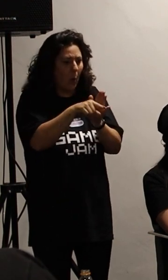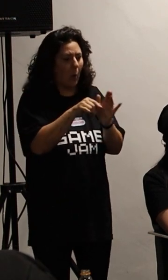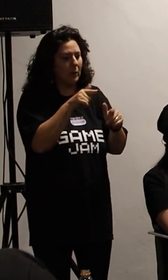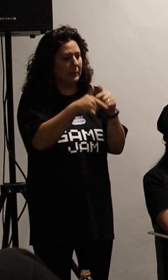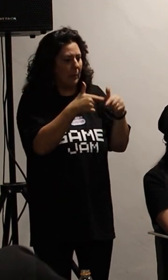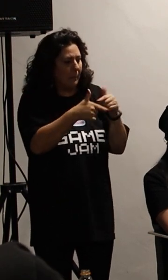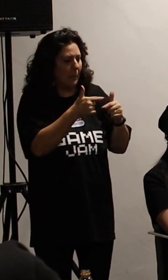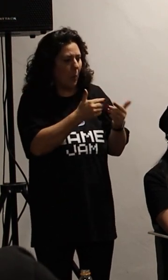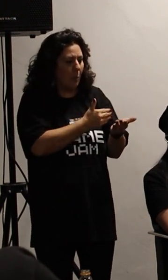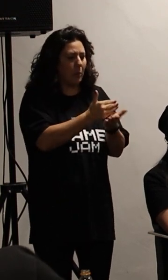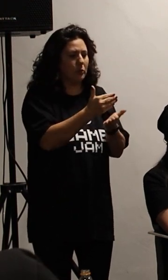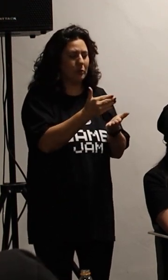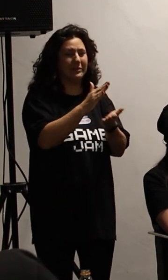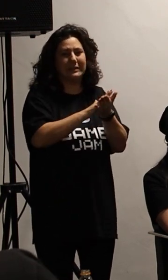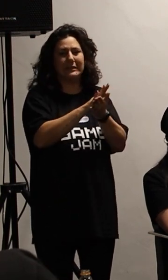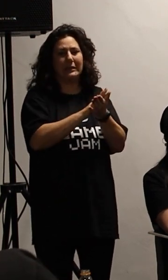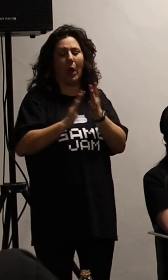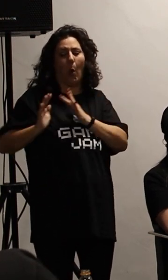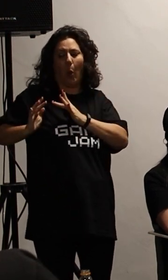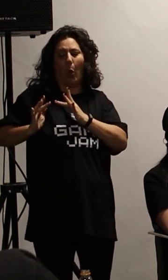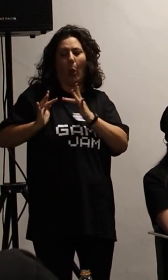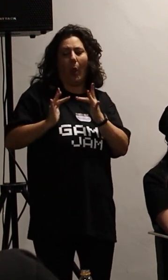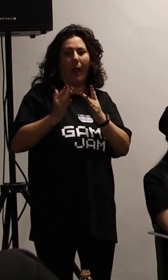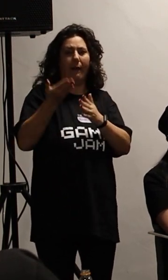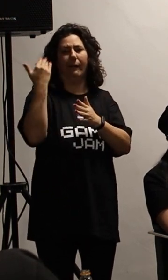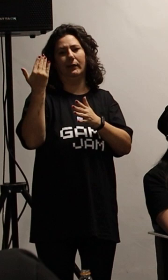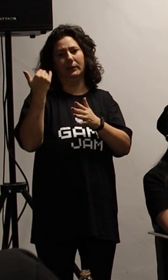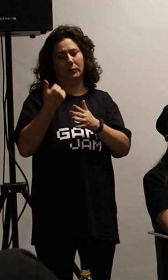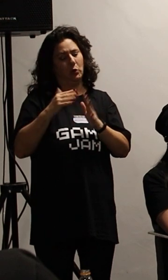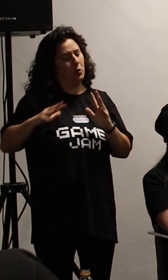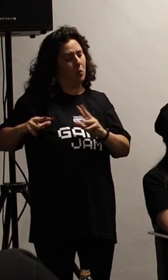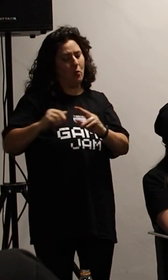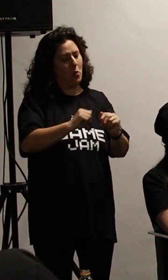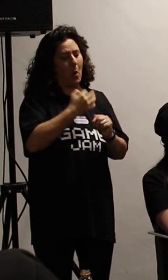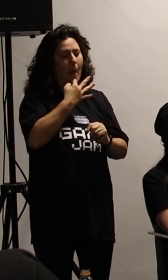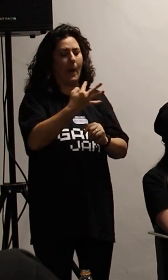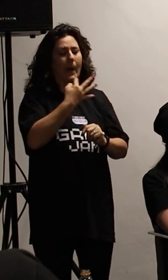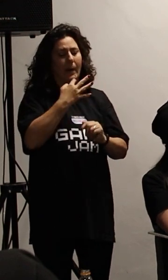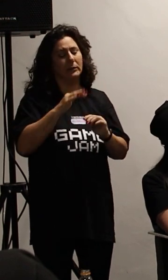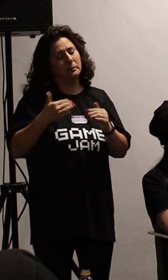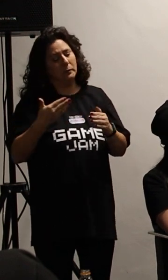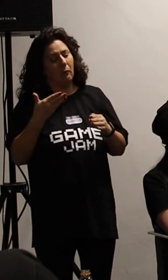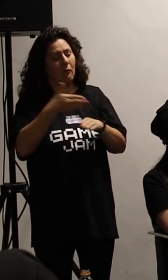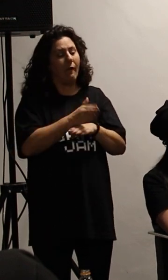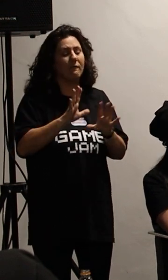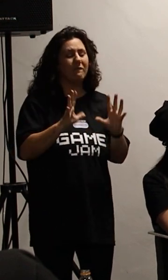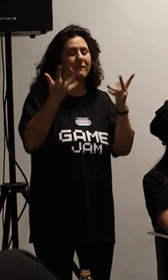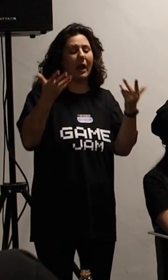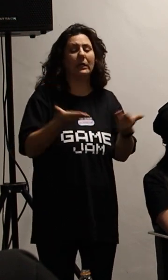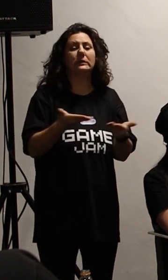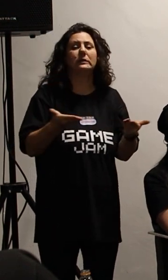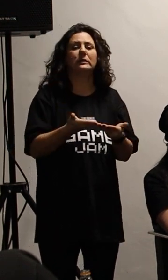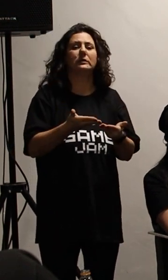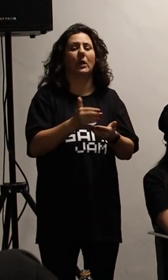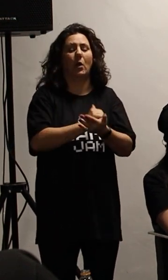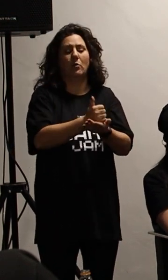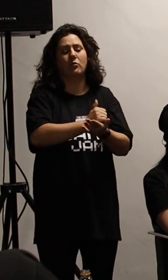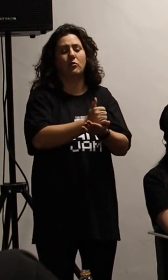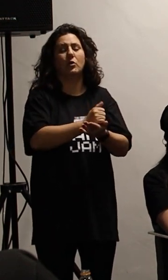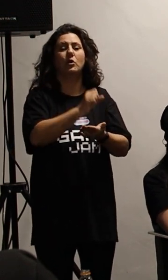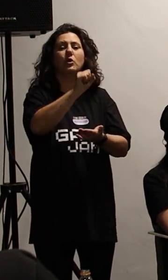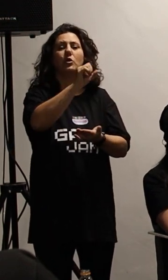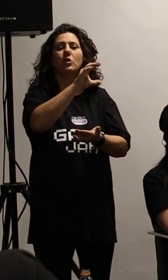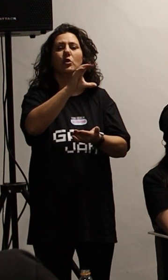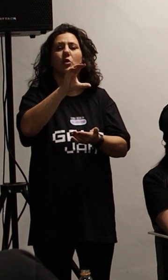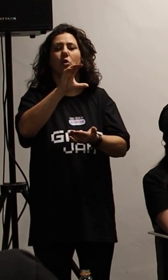existe. É muito... Porque todo mundo se conhece, a gente brinca. Então, você vai ter uma festa, agora vai ter a Gamescom, vai ter um